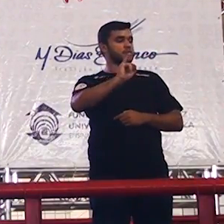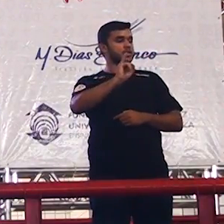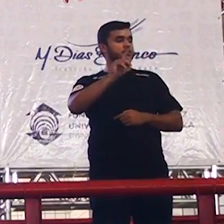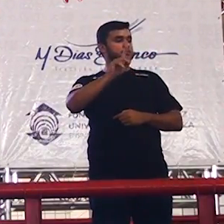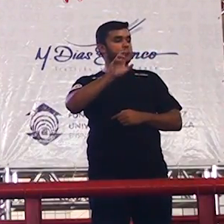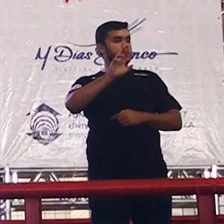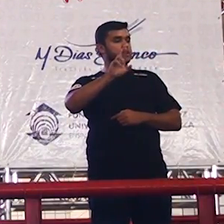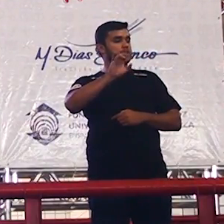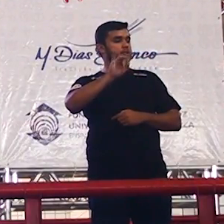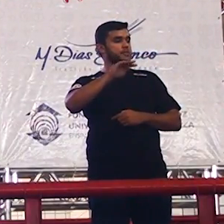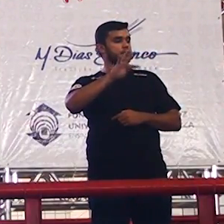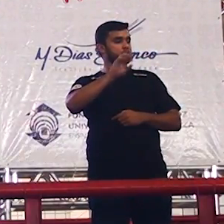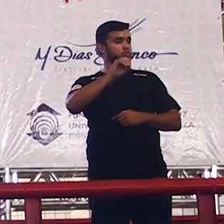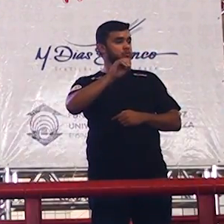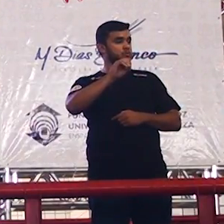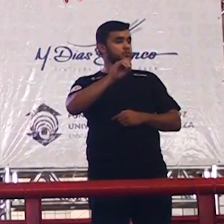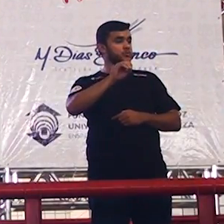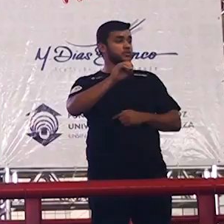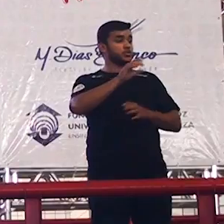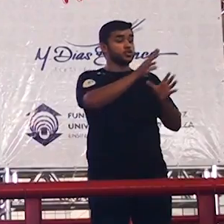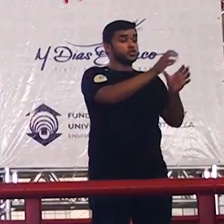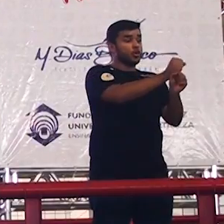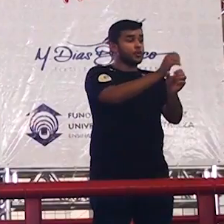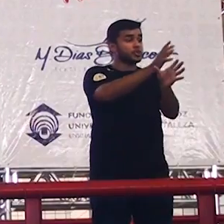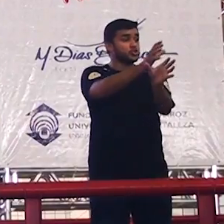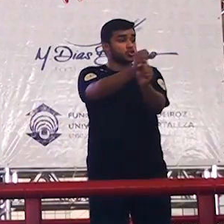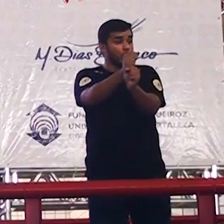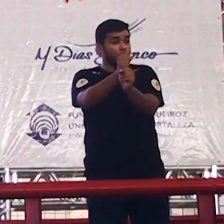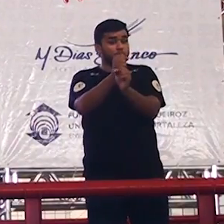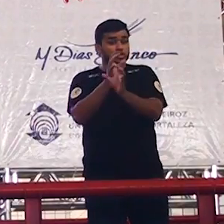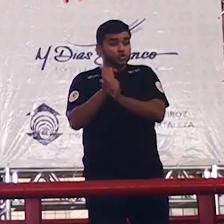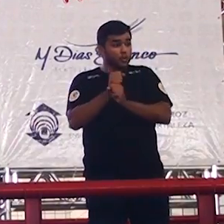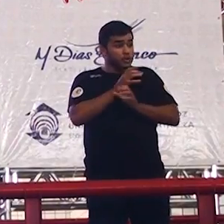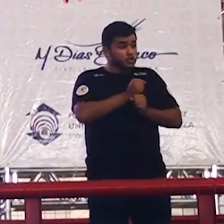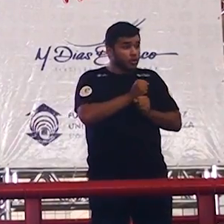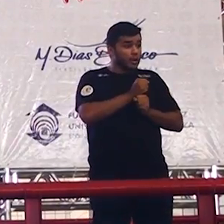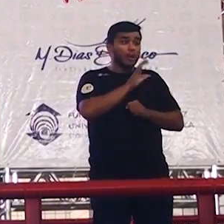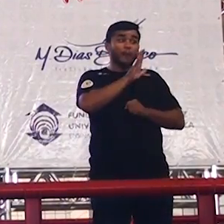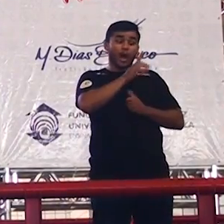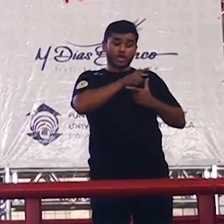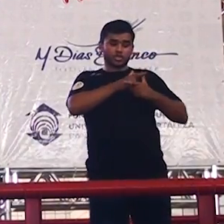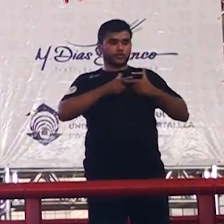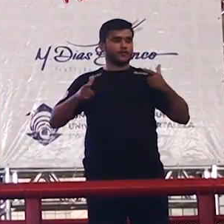Então, o semiperímetro não é a média. Não confundam